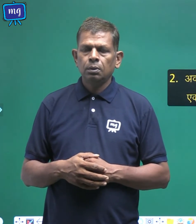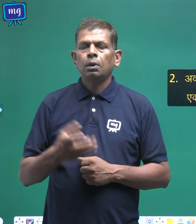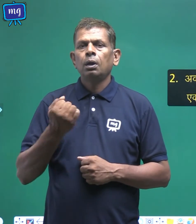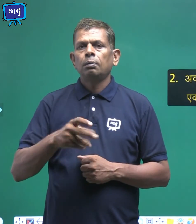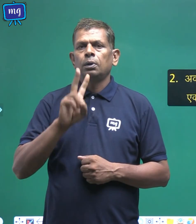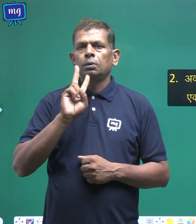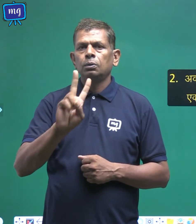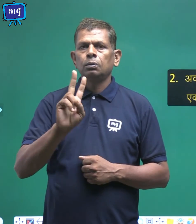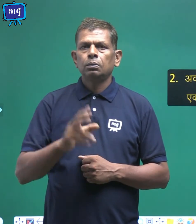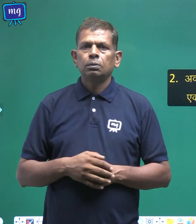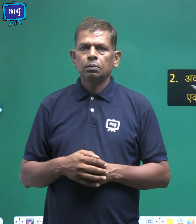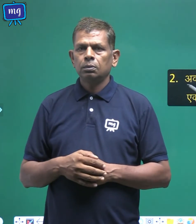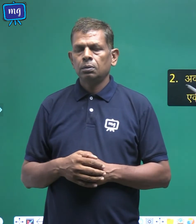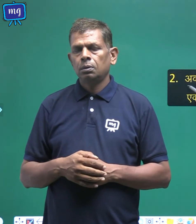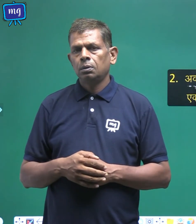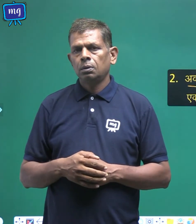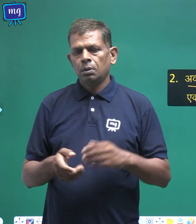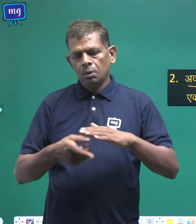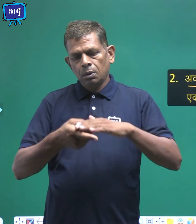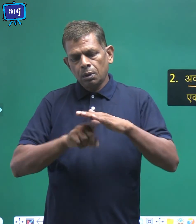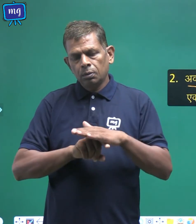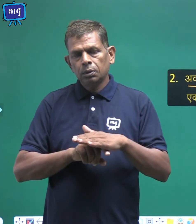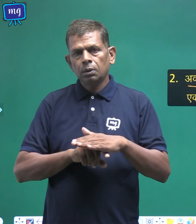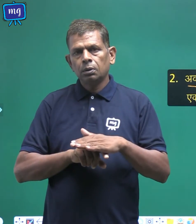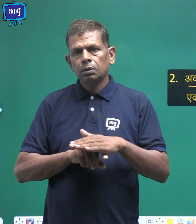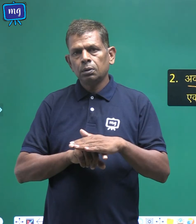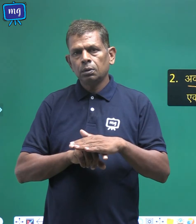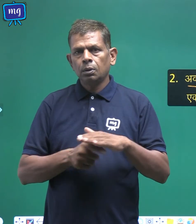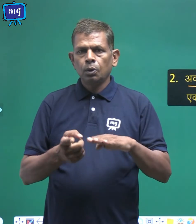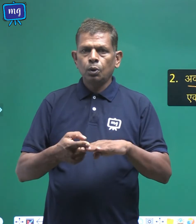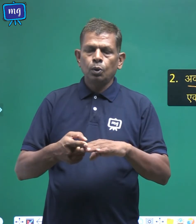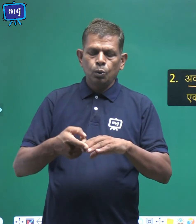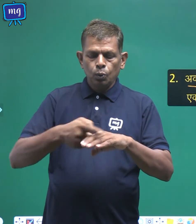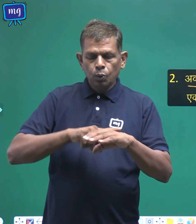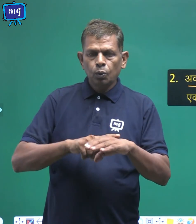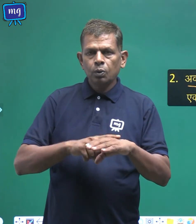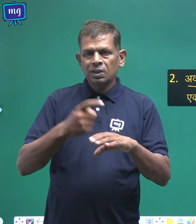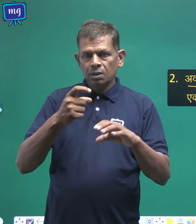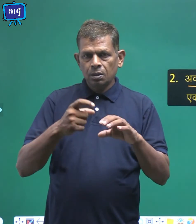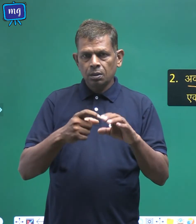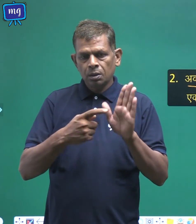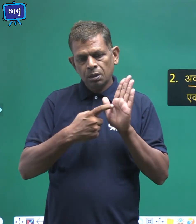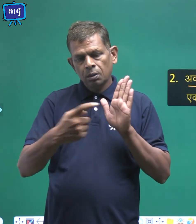नंबर 2, अवतल तथा उत्तल दर्पणों का